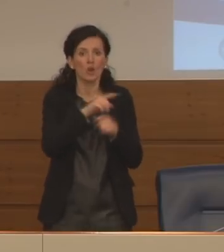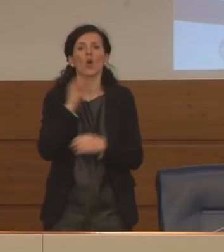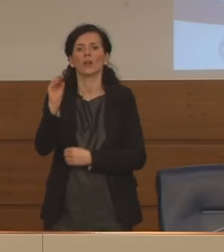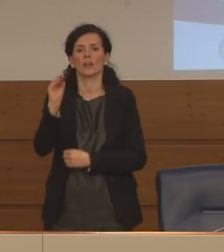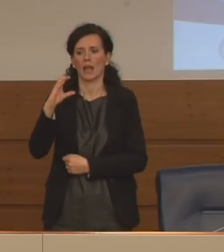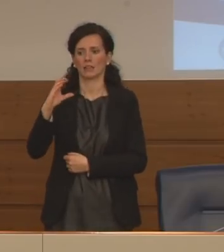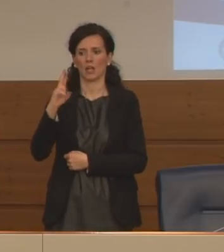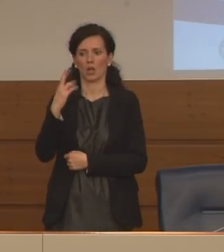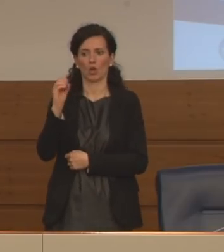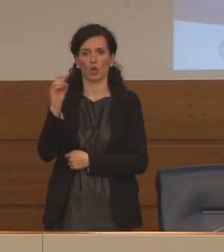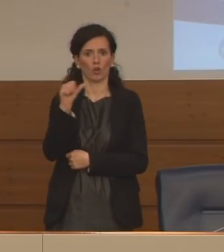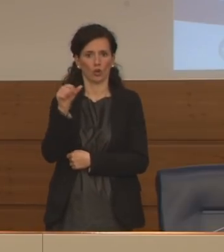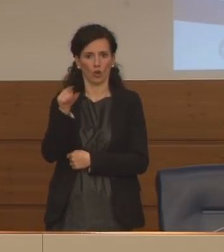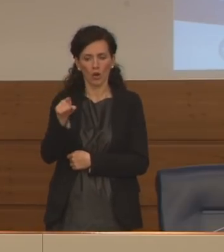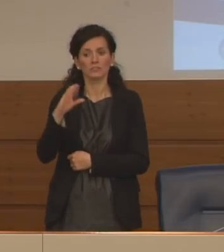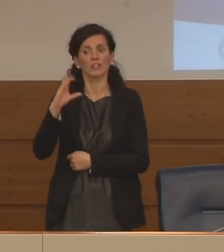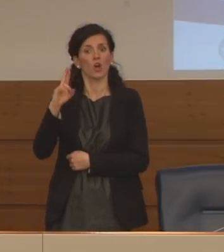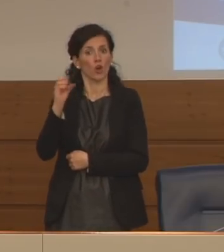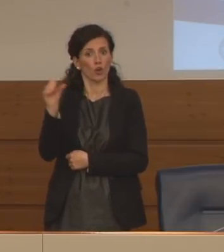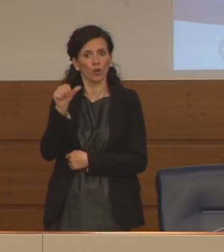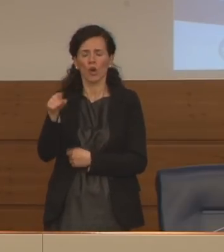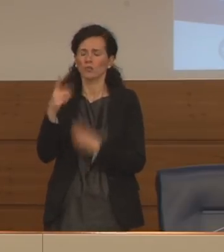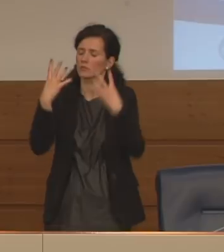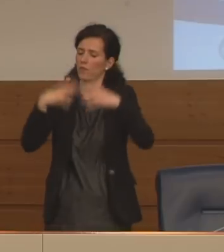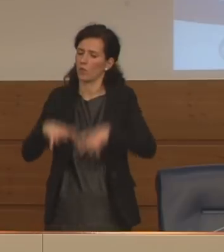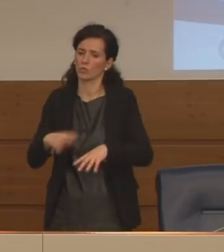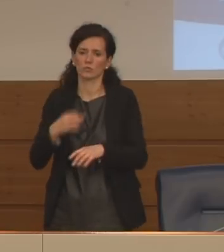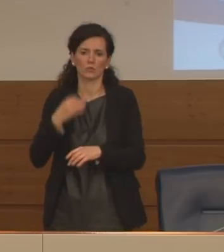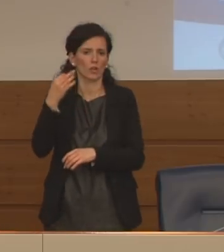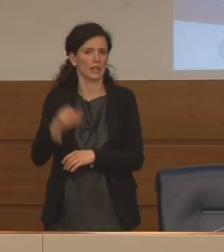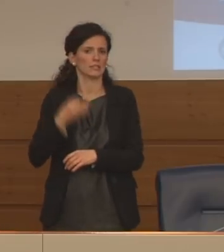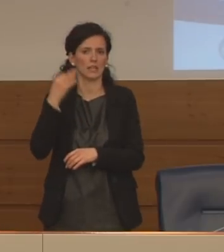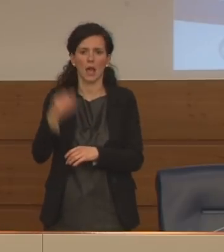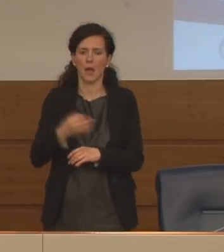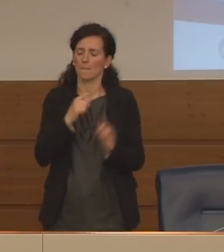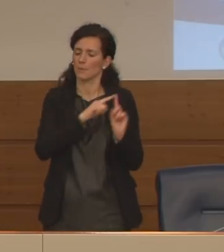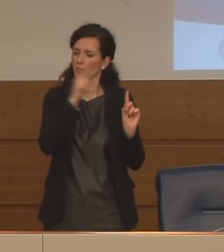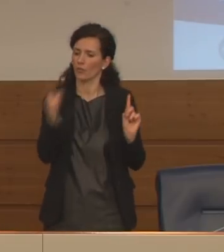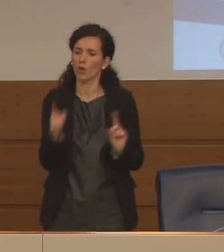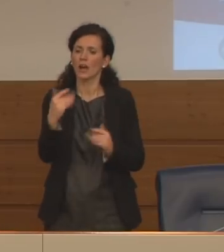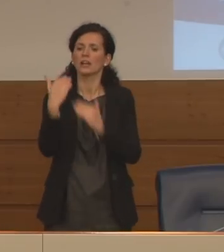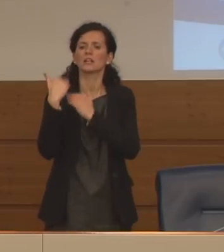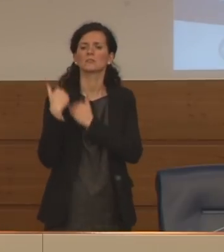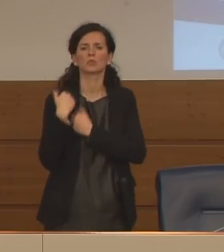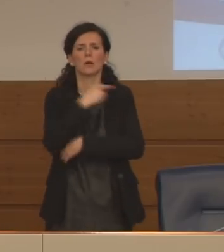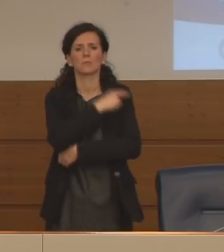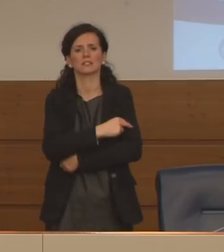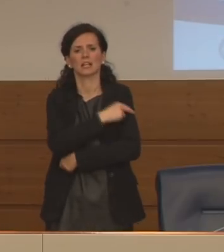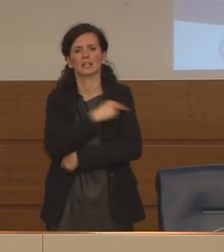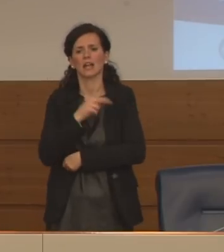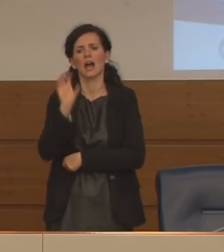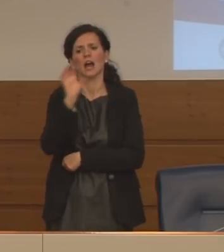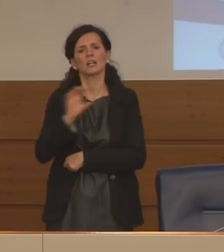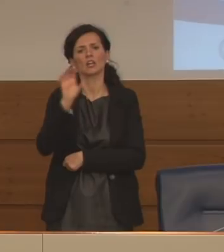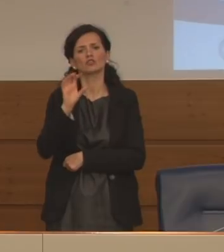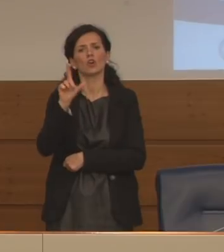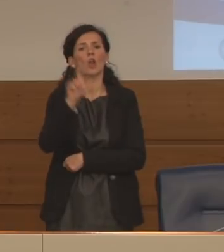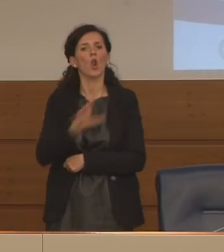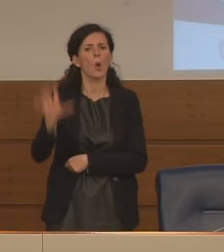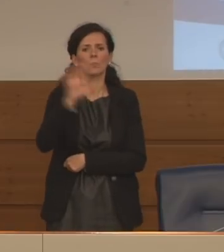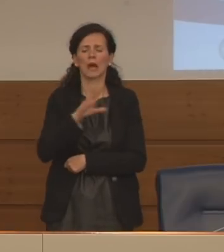quindi la grossa sempre funzionato questo ce lo dice anche il responsabile sanitario regionale della regione lombardia